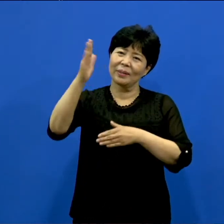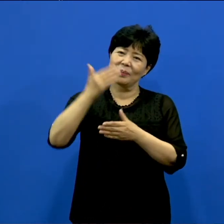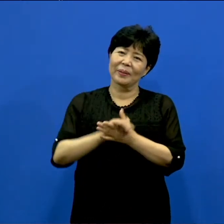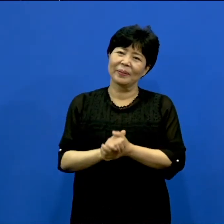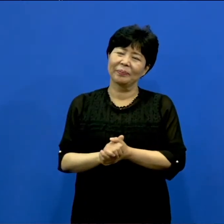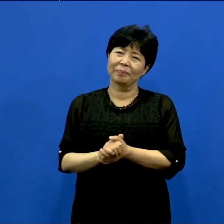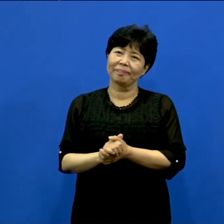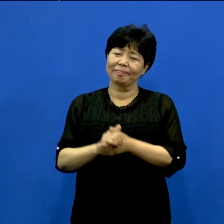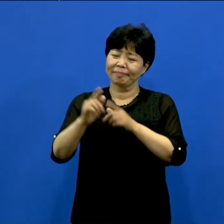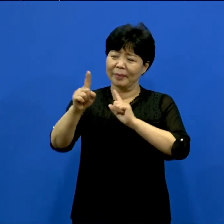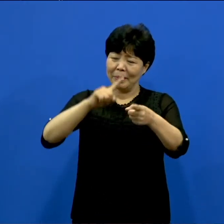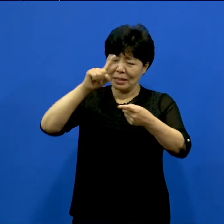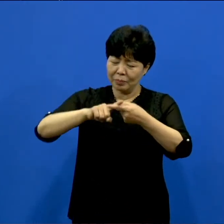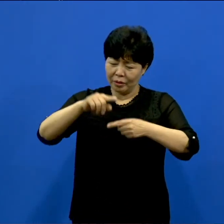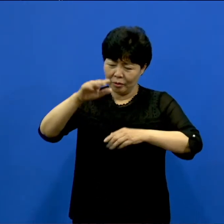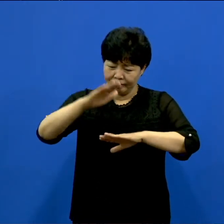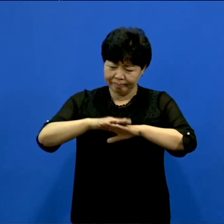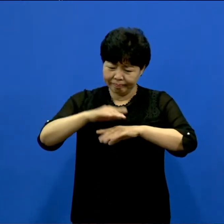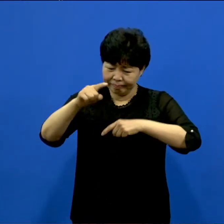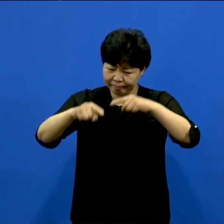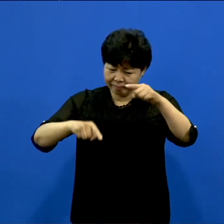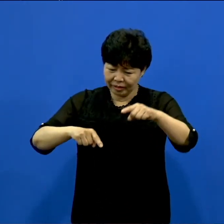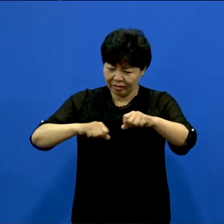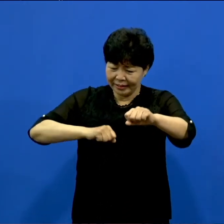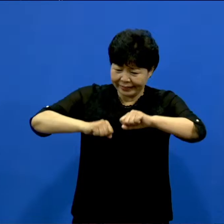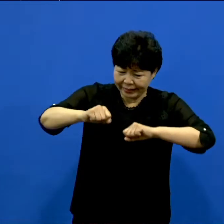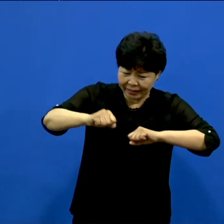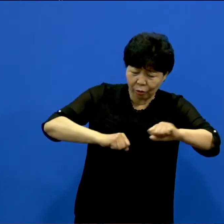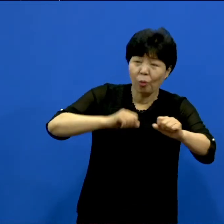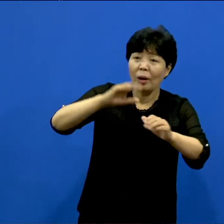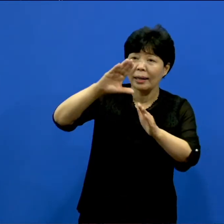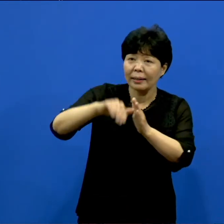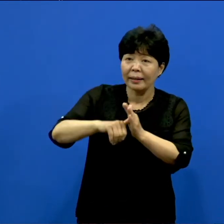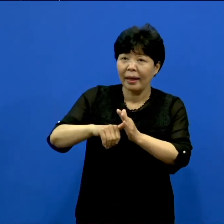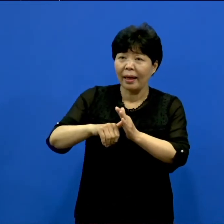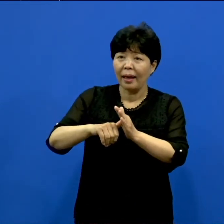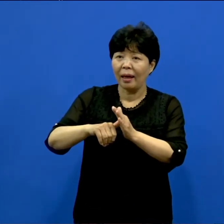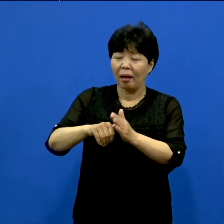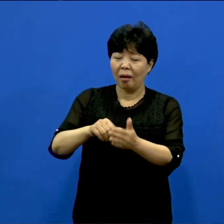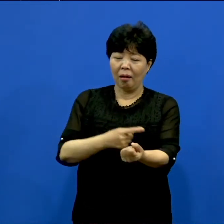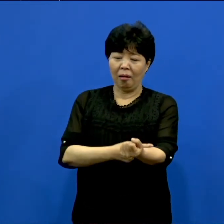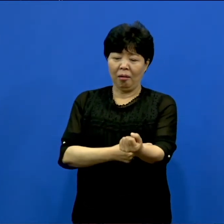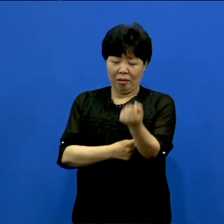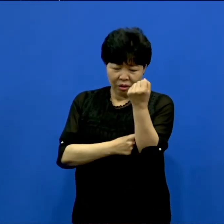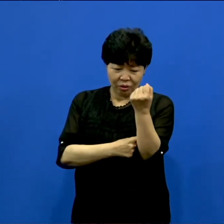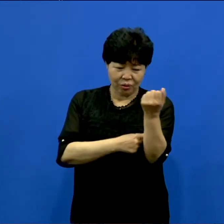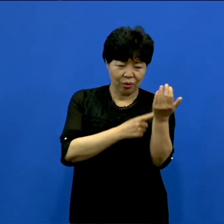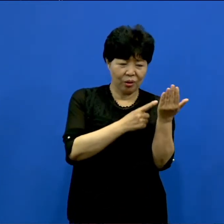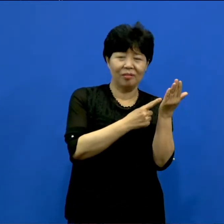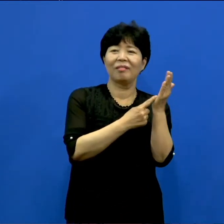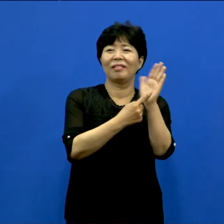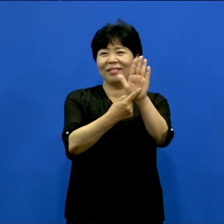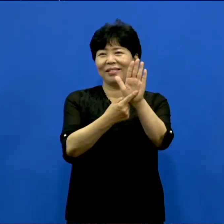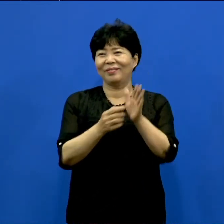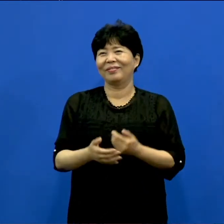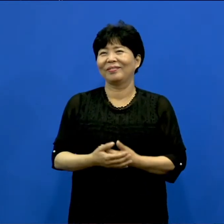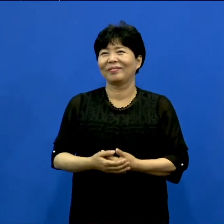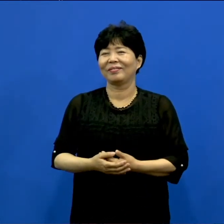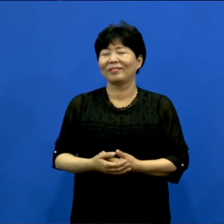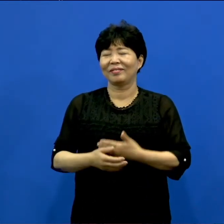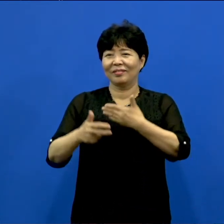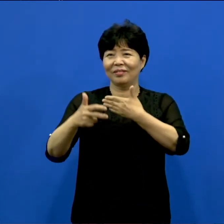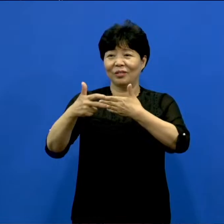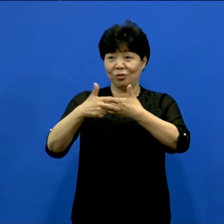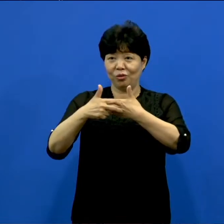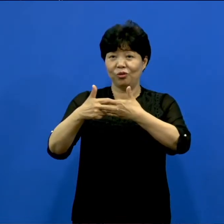말씀대로 행동할 때, 실천할 때 능력이 나타난다는 거죠, 여러분. 여러분 누가복음 2장의 가나 혼인잔치집에서도